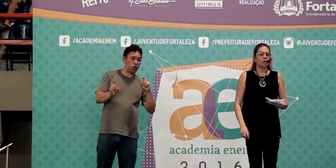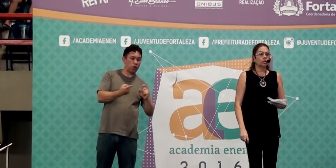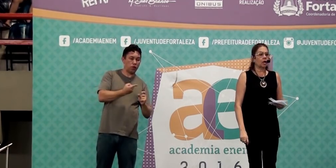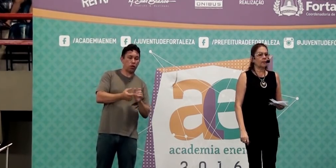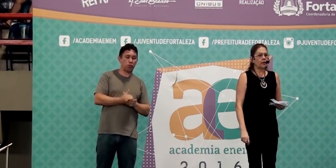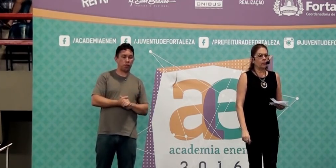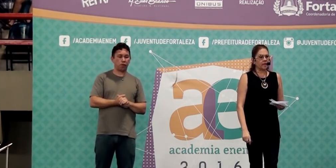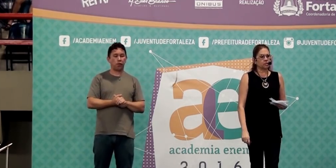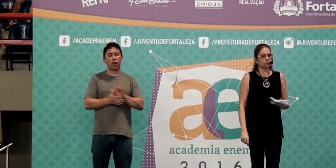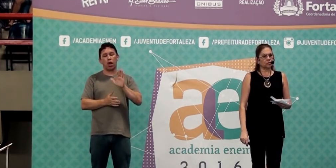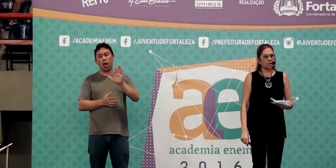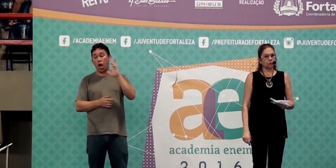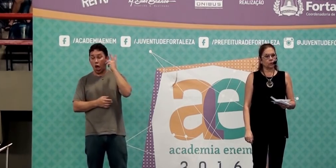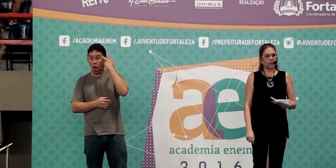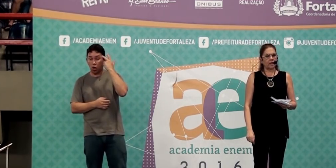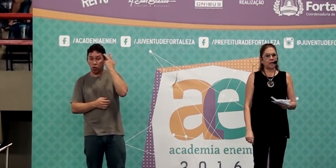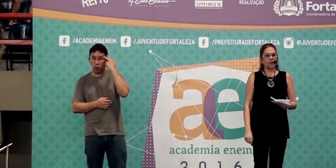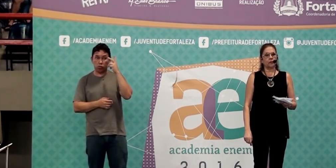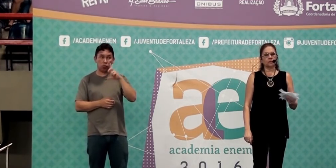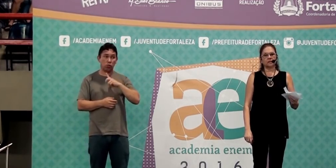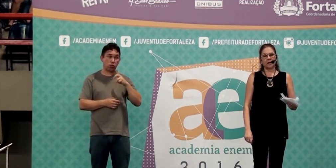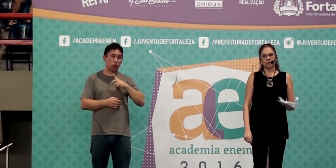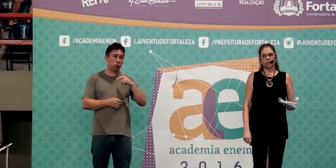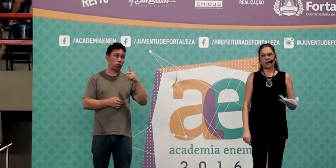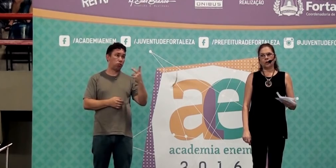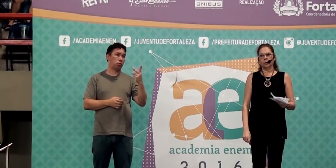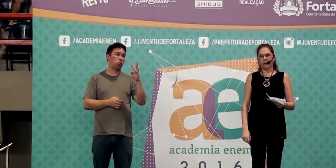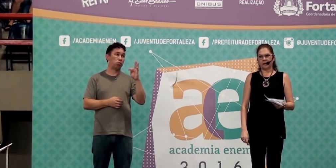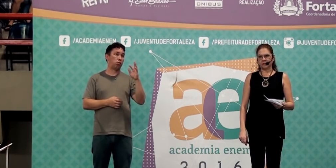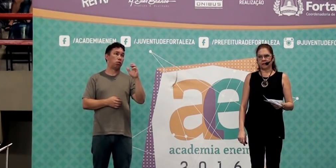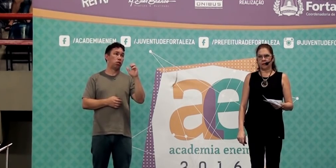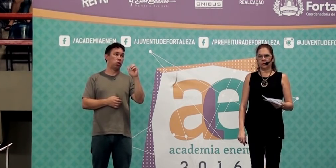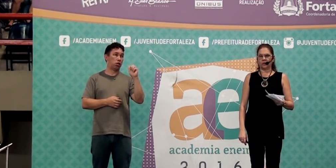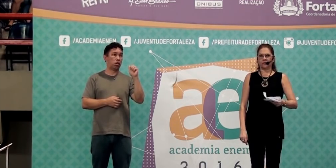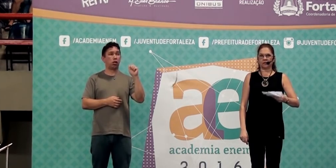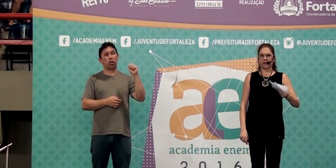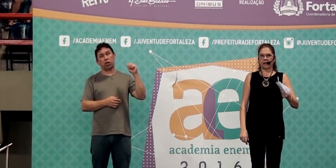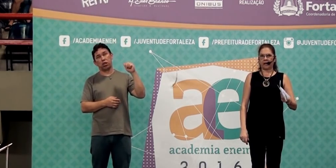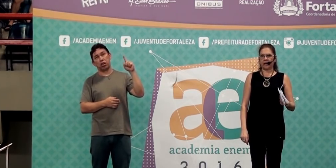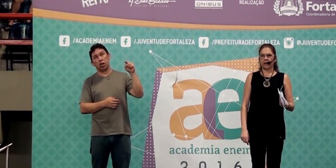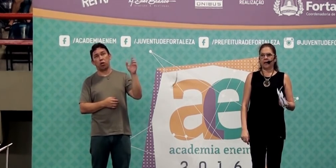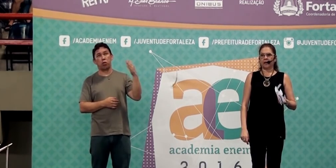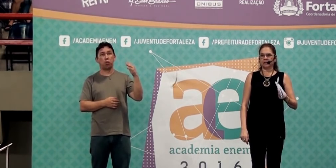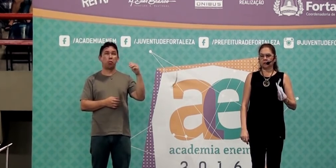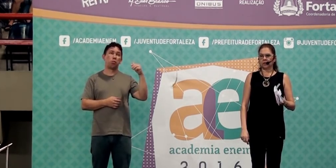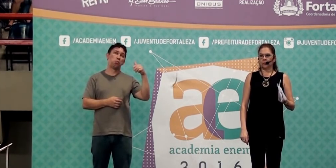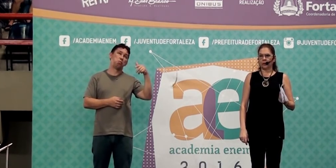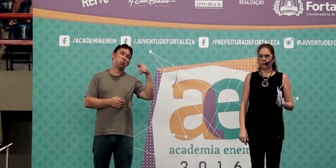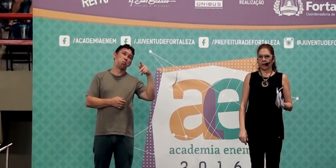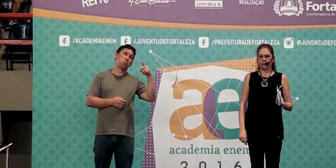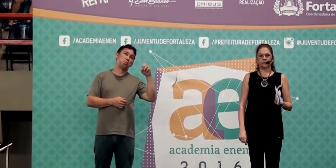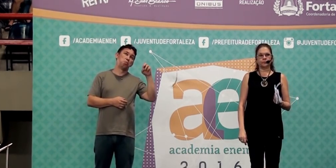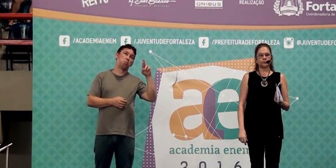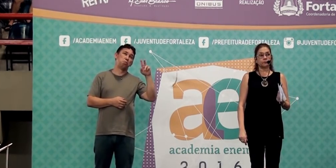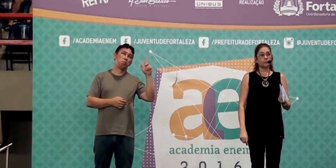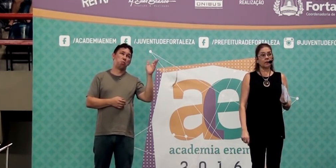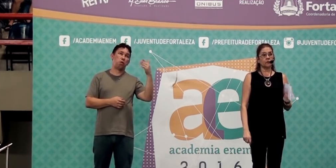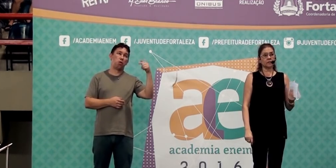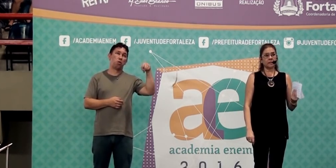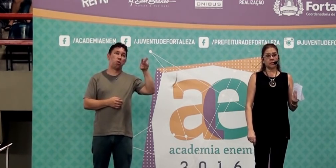vírgula? Normalmente, o tanto que é usado na comparação e quando você quer ressaltar um